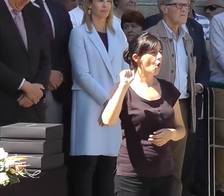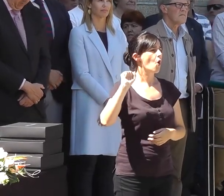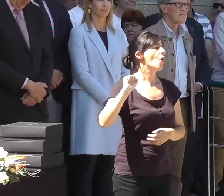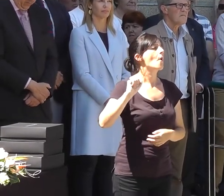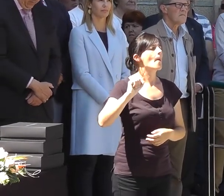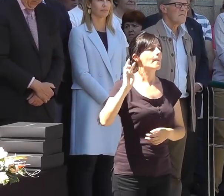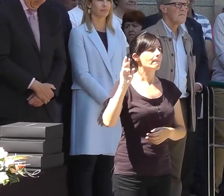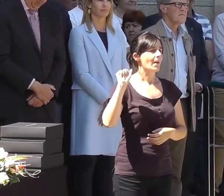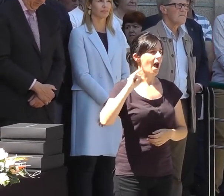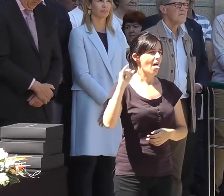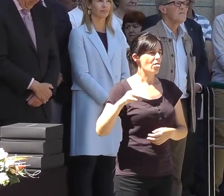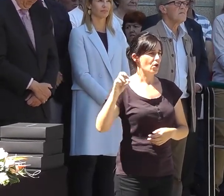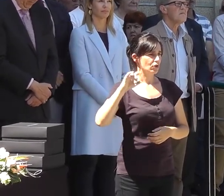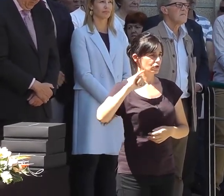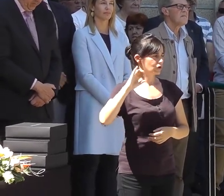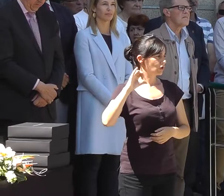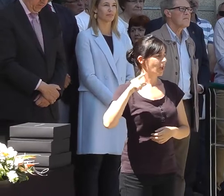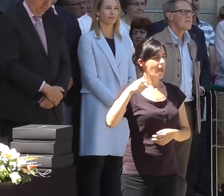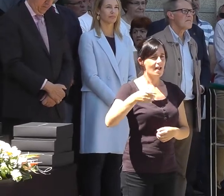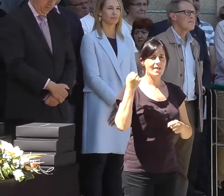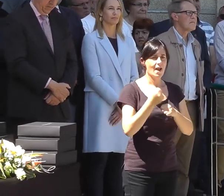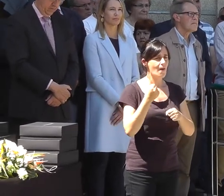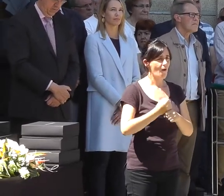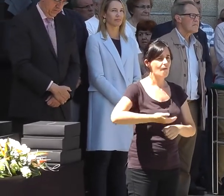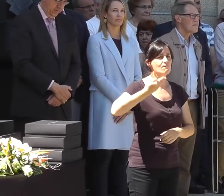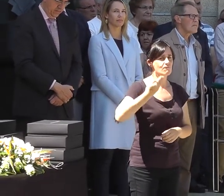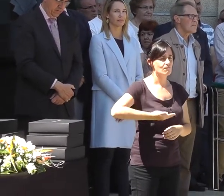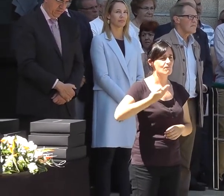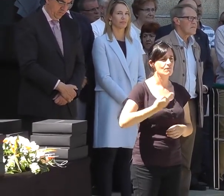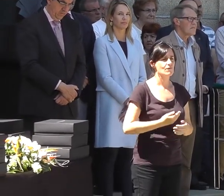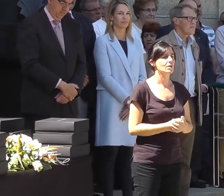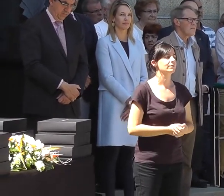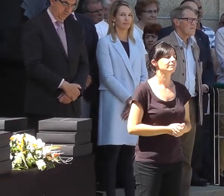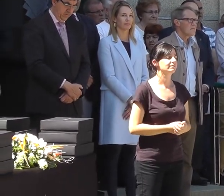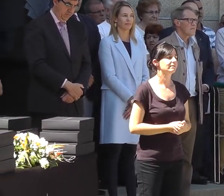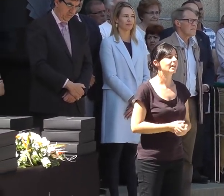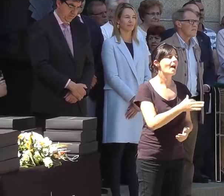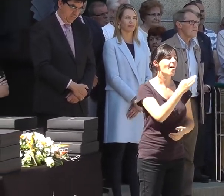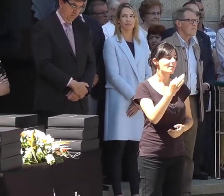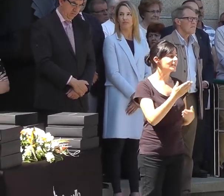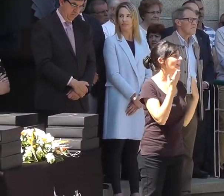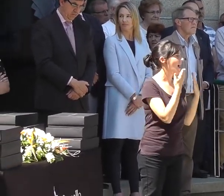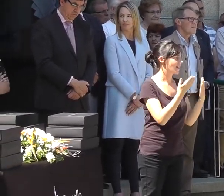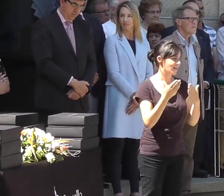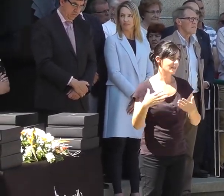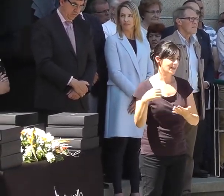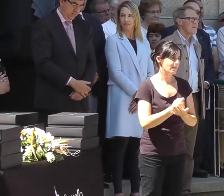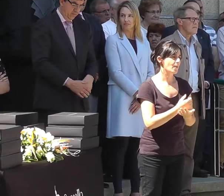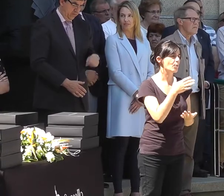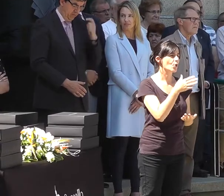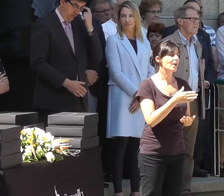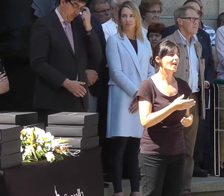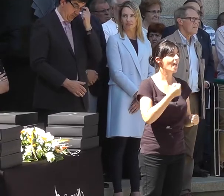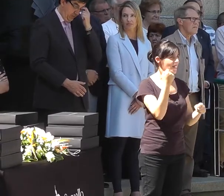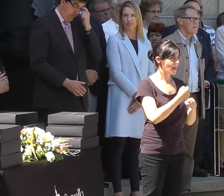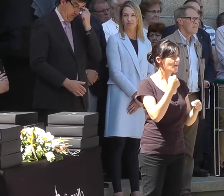de Dirección Xeral de Administración Local. E, como non, quero agradecer o traballo riguroso e